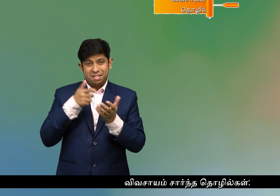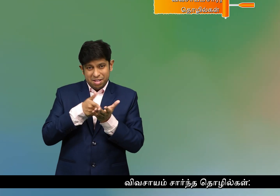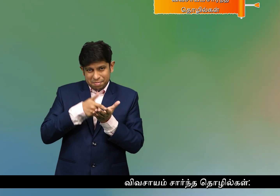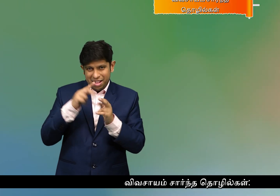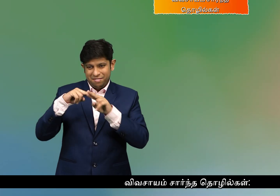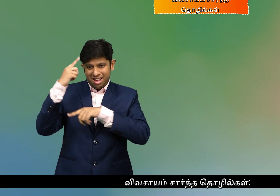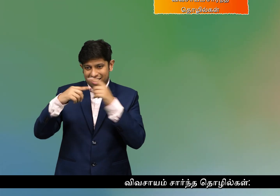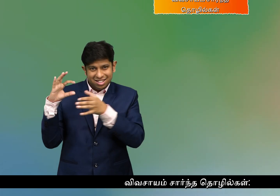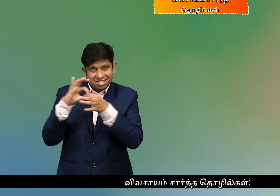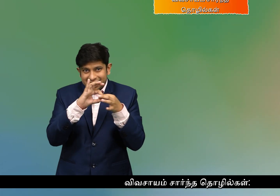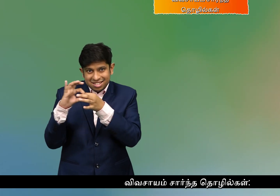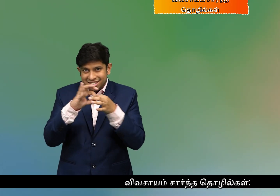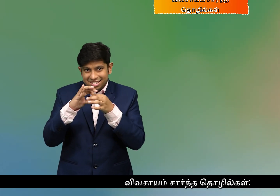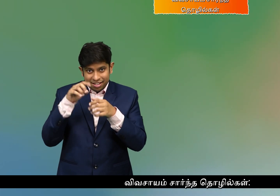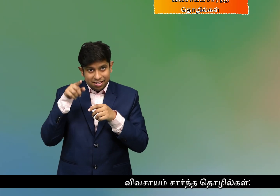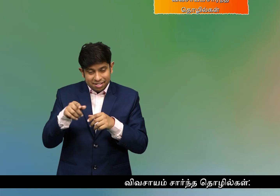விவசாயம் சார்ந்த தொழில்கள்.